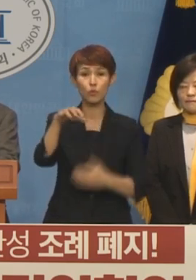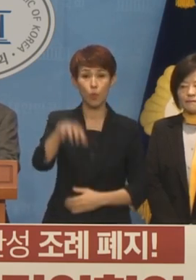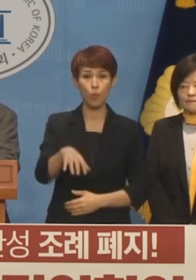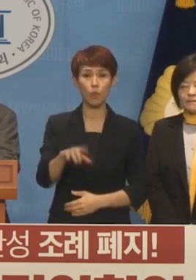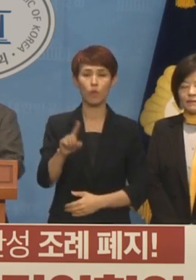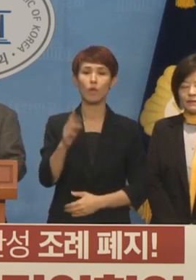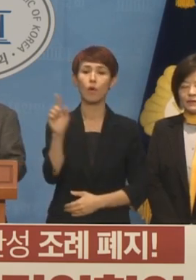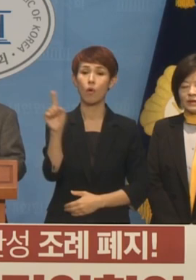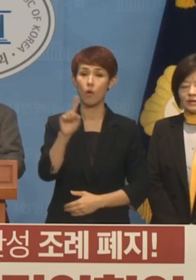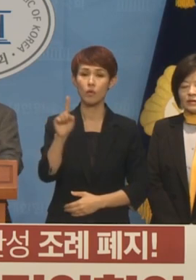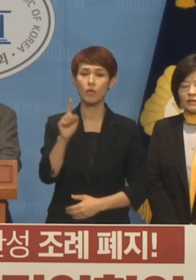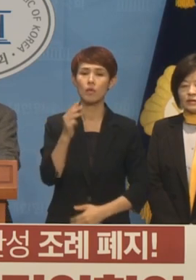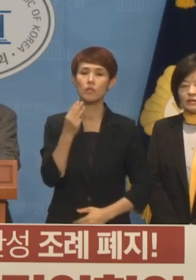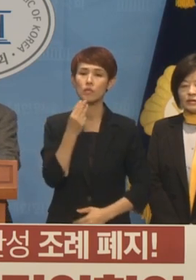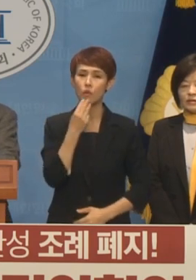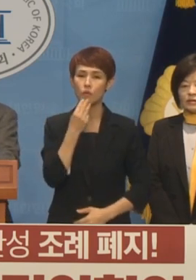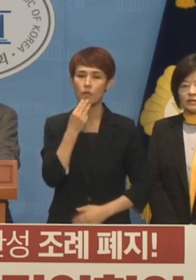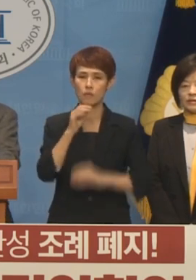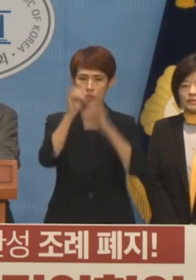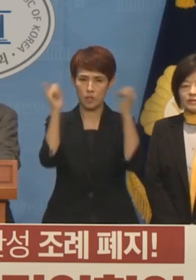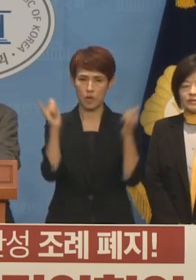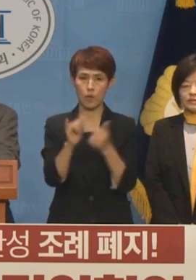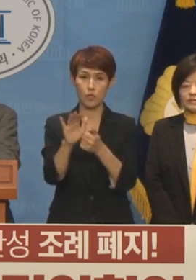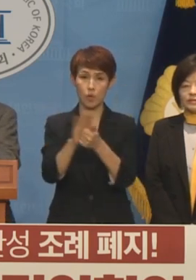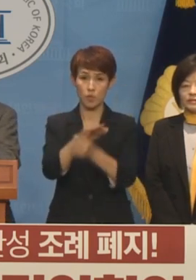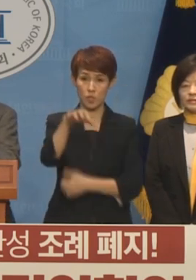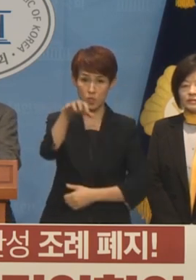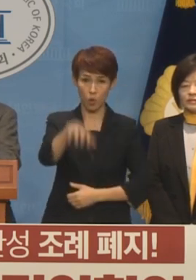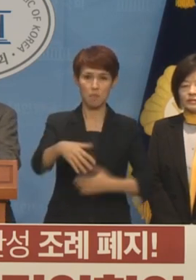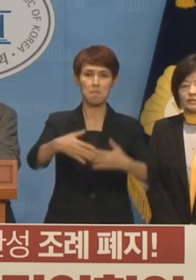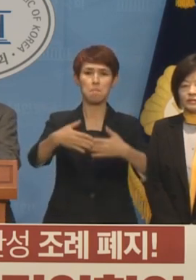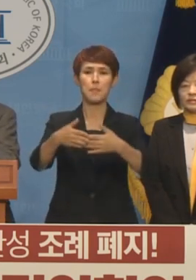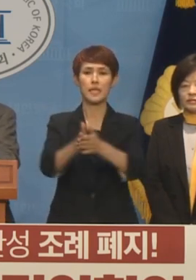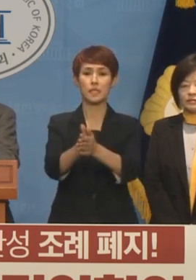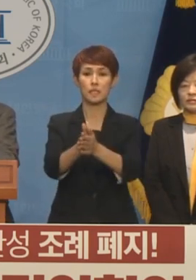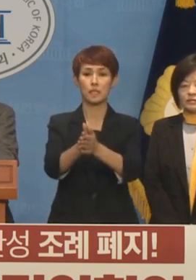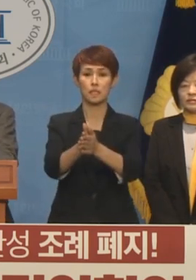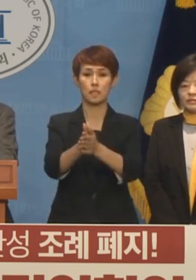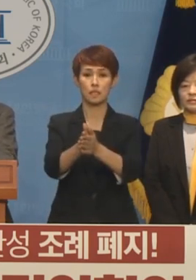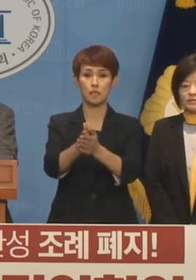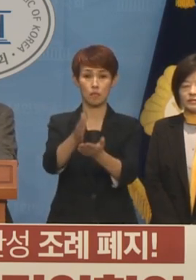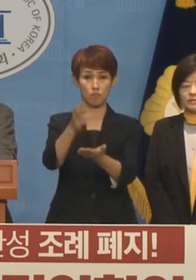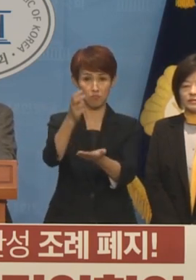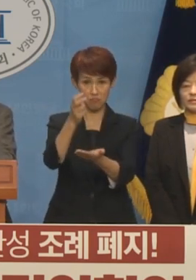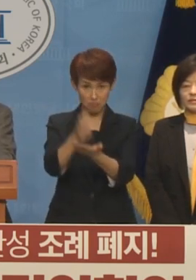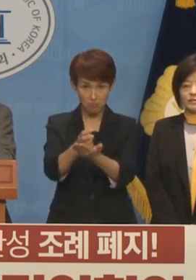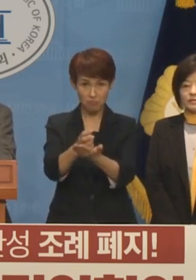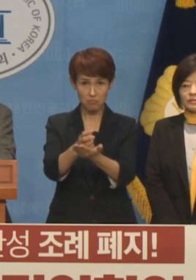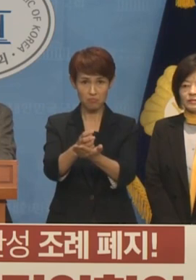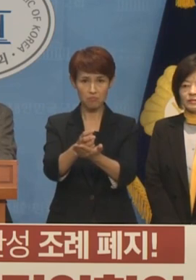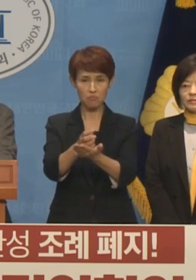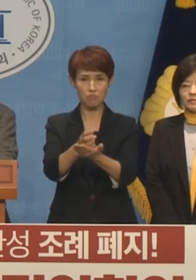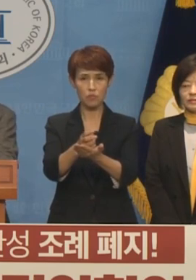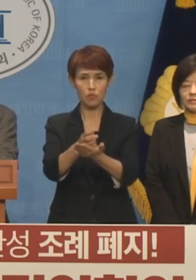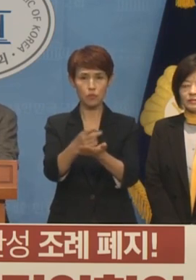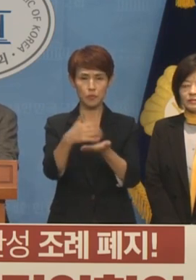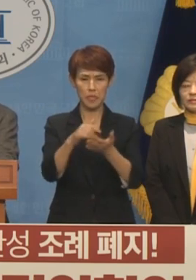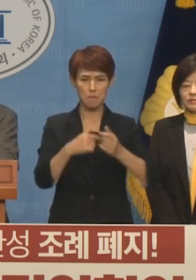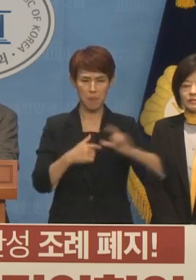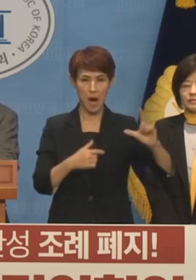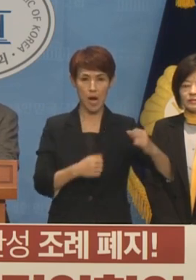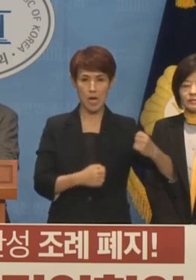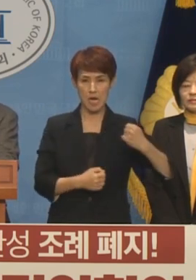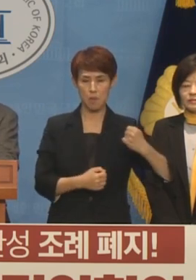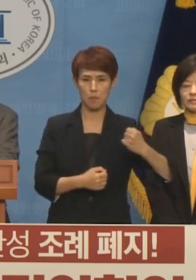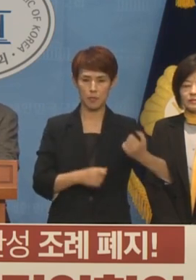서울시의 이 사회서비스원 또 폐지하는 조례를 숫자의 힘만 믿고 지금